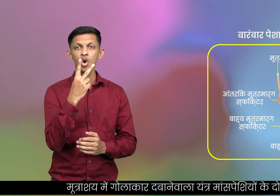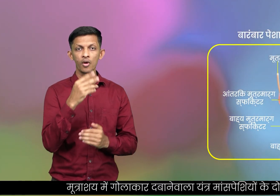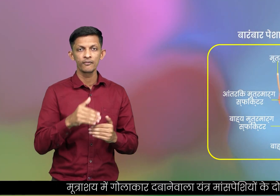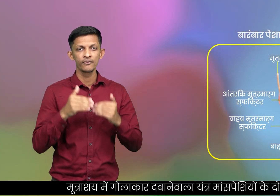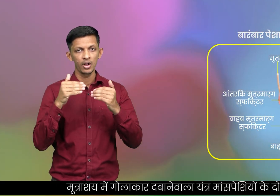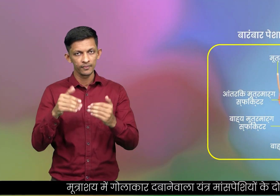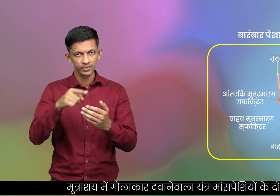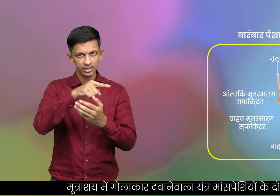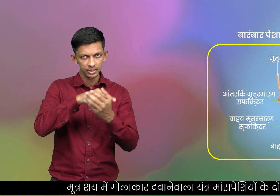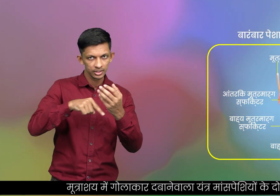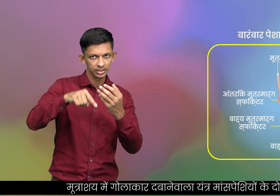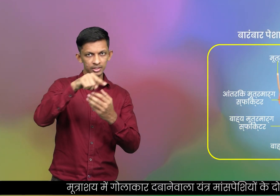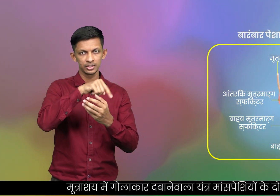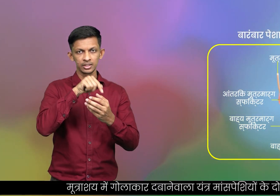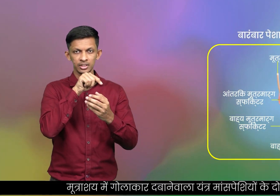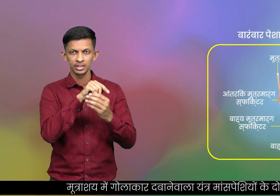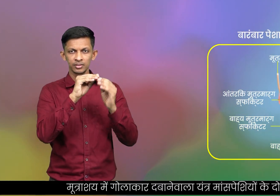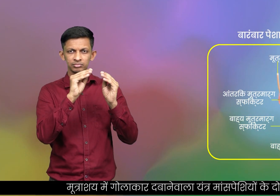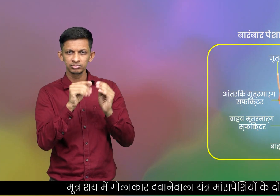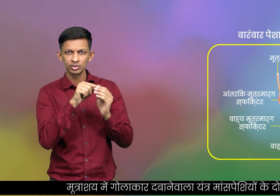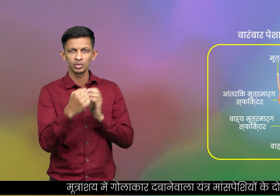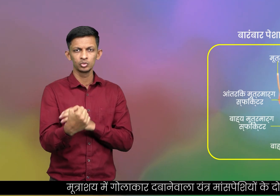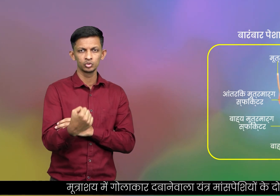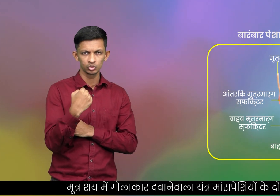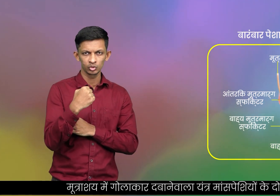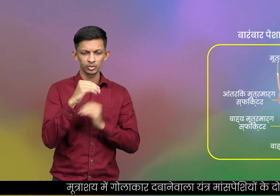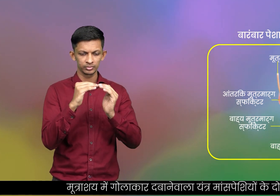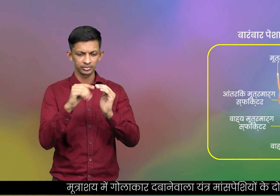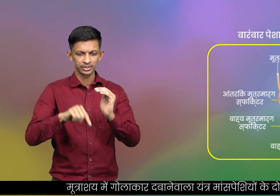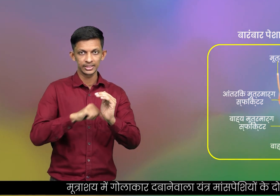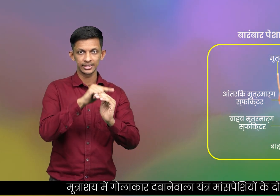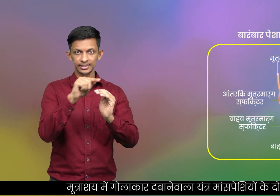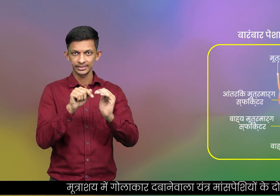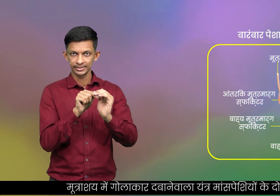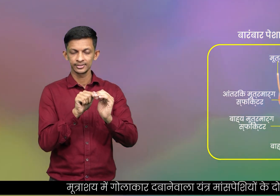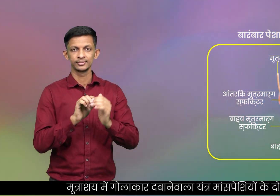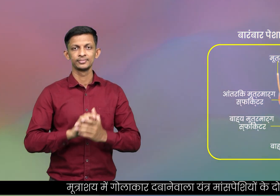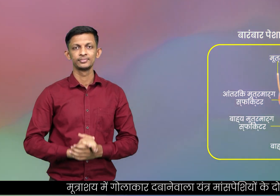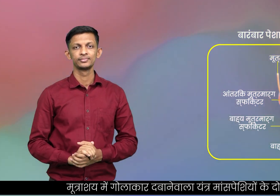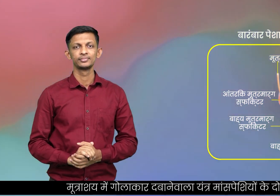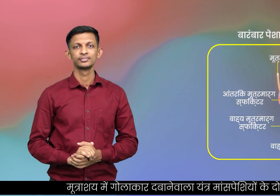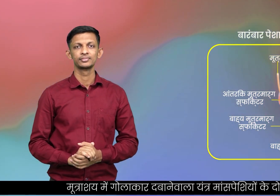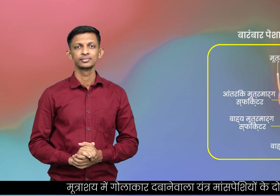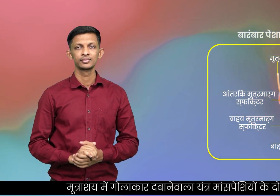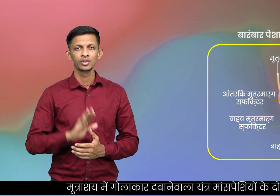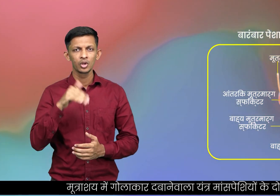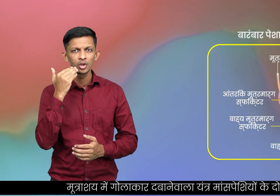मूत्राशय में गोलाकार दबाने वाले यंत्र मांसपेशियों के 2 सेट होते हैं।